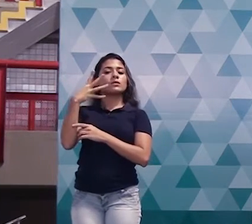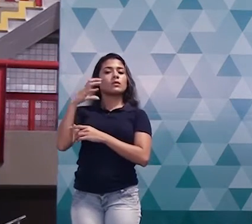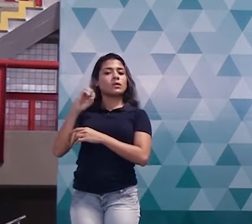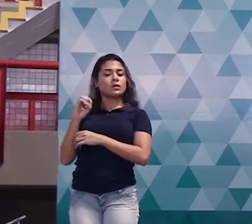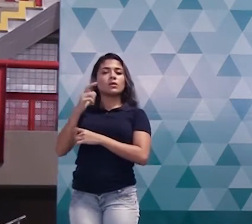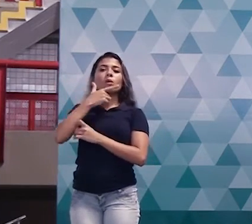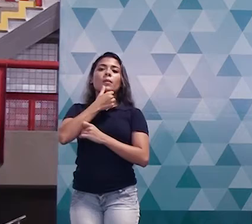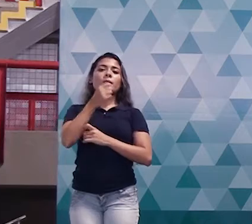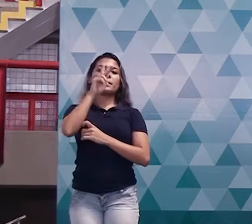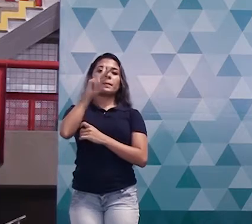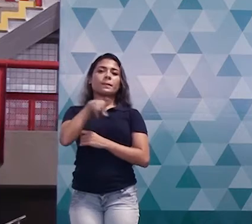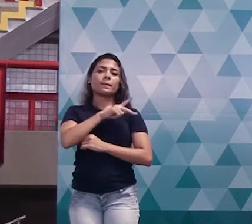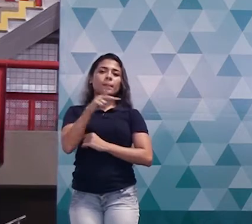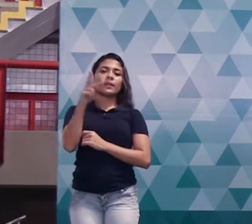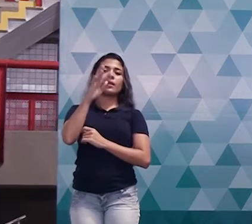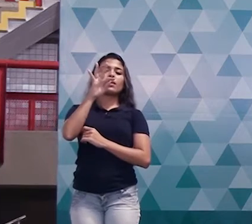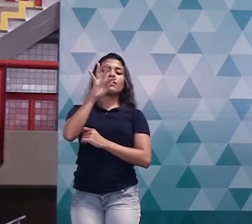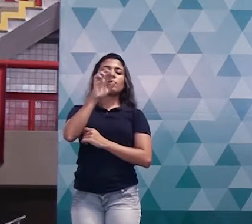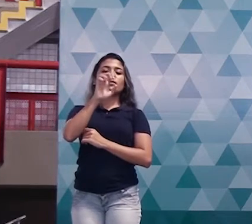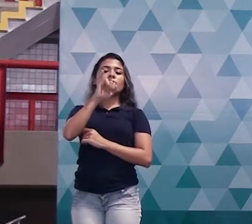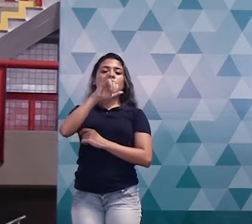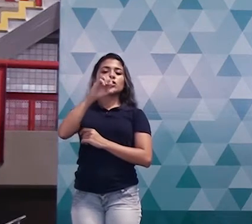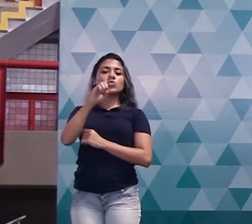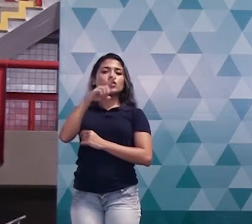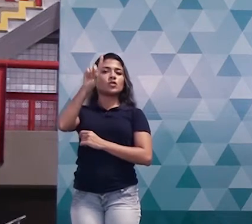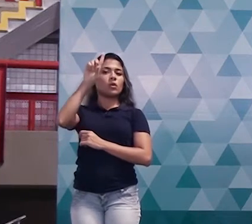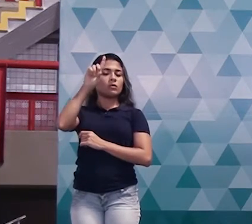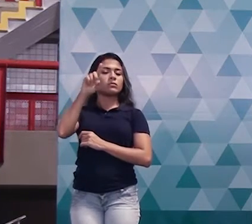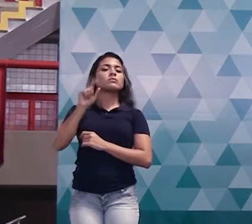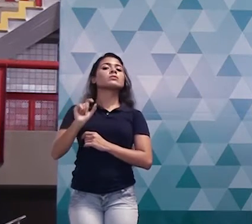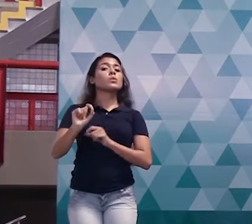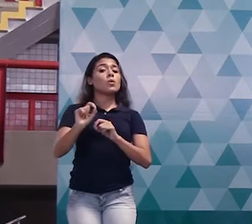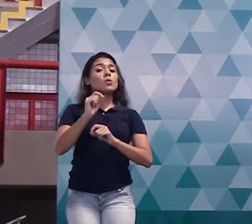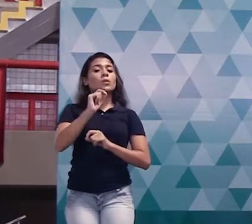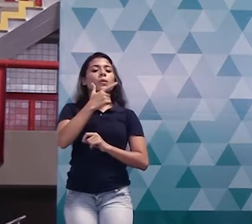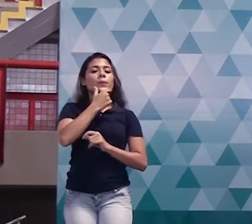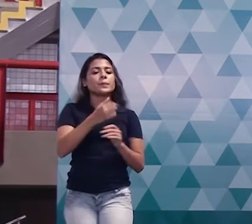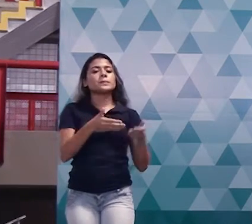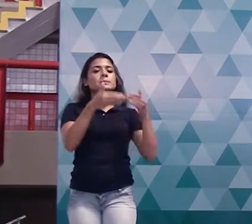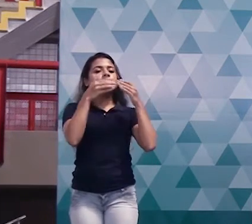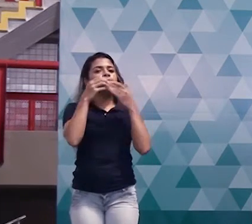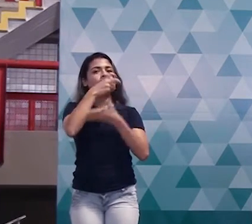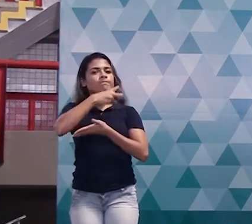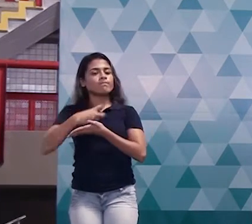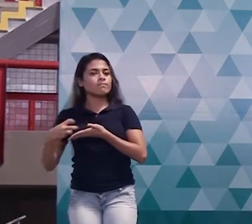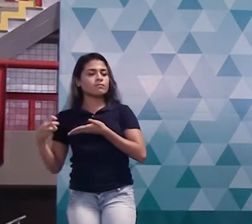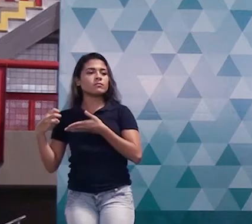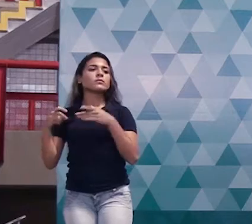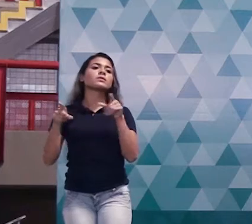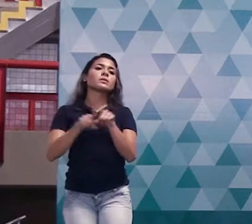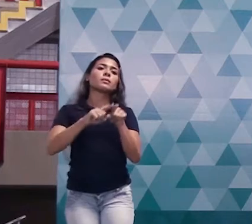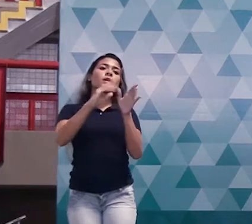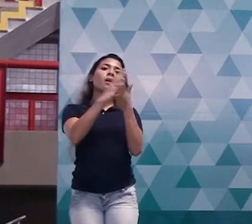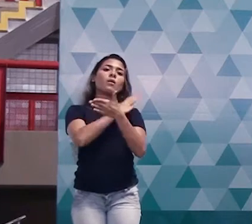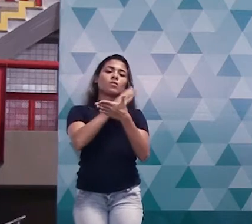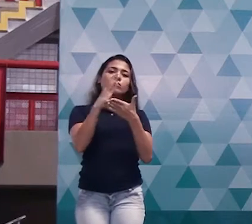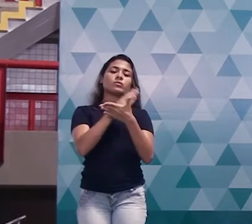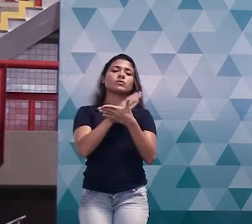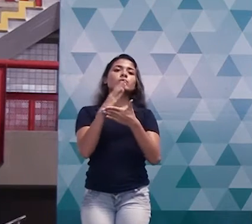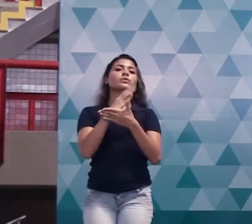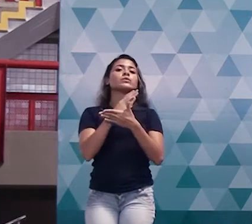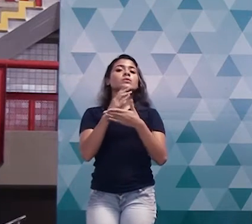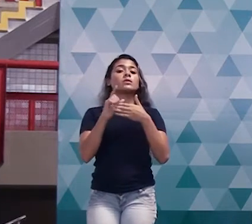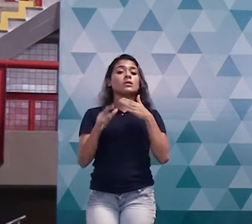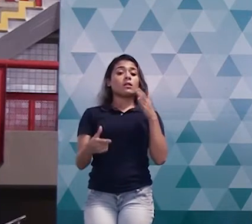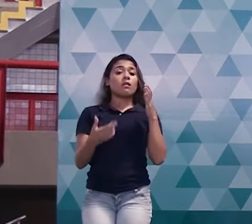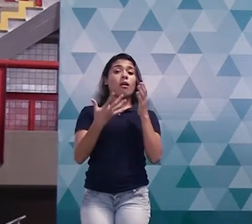que era o regente, nós vamos ter o regresso conservador. Os conservadores, com maioria na Câmara, aprovam uma nova lei,